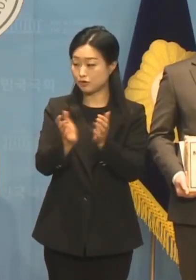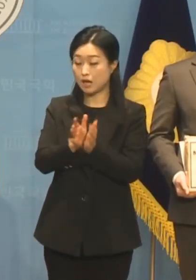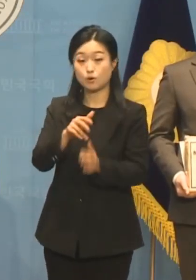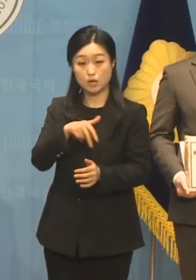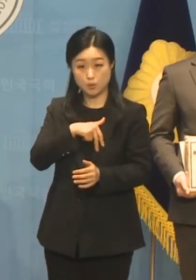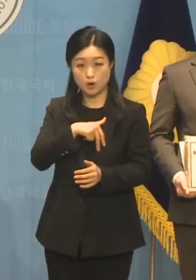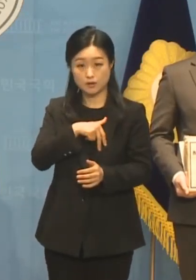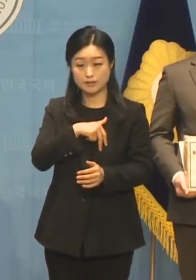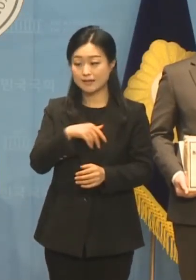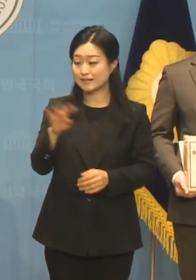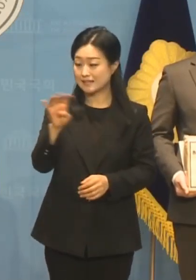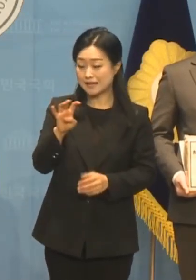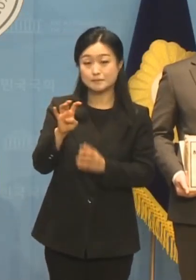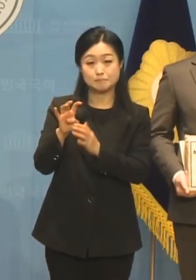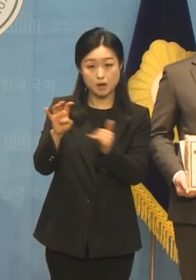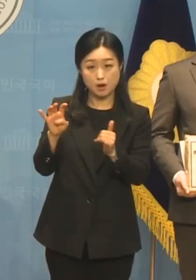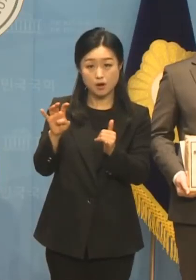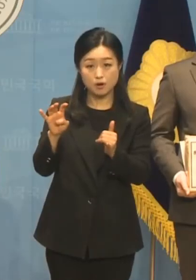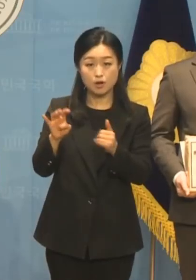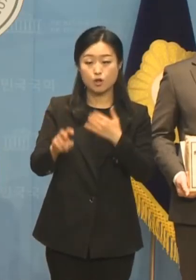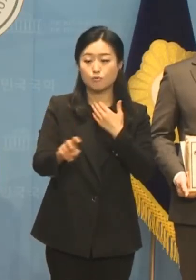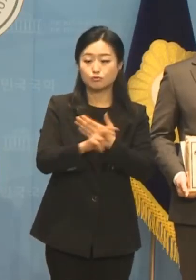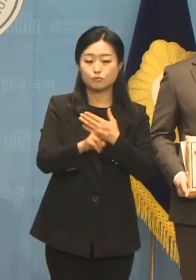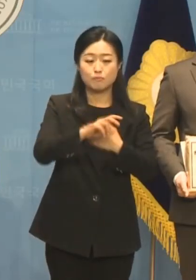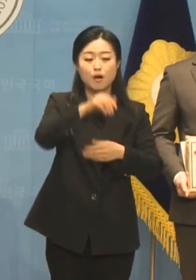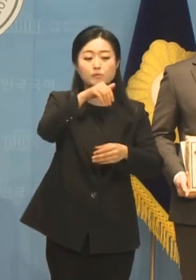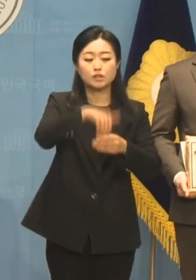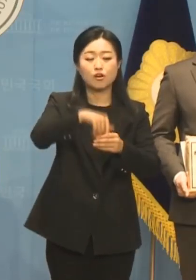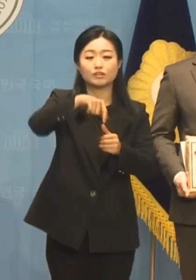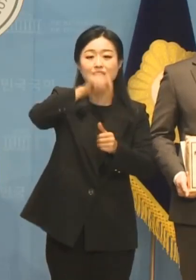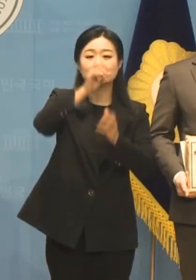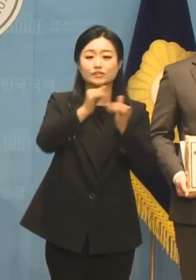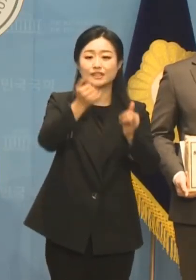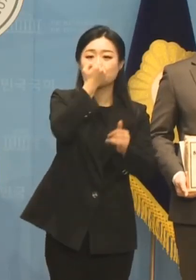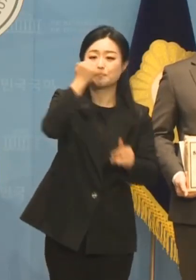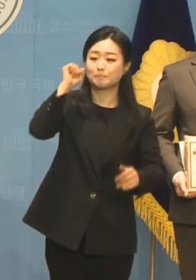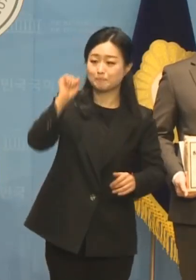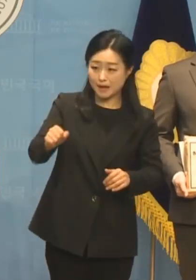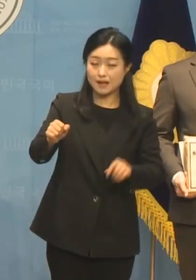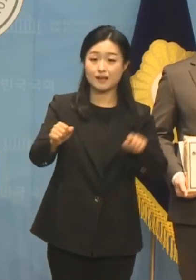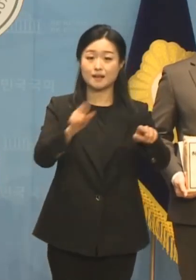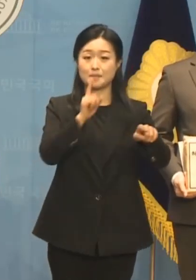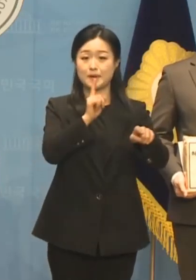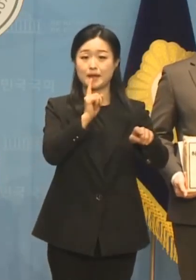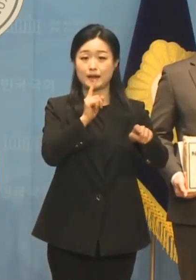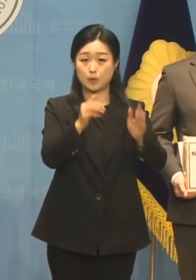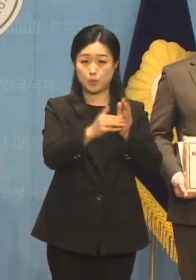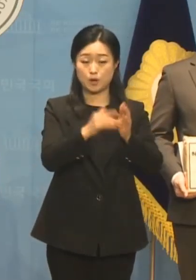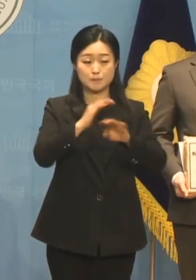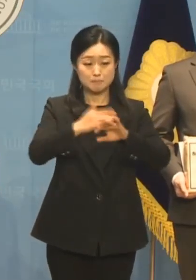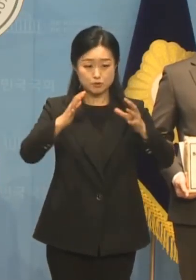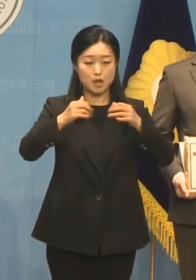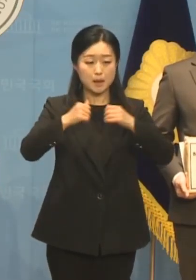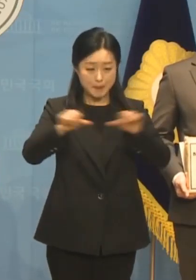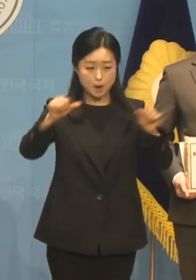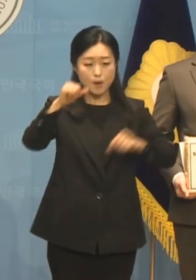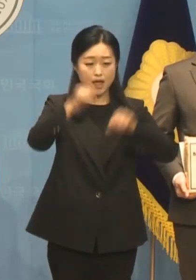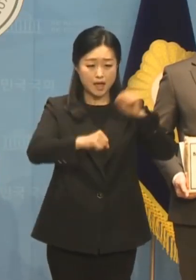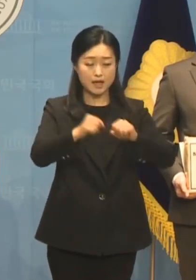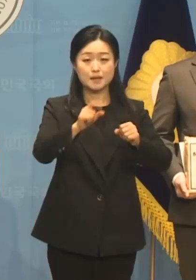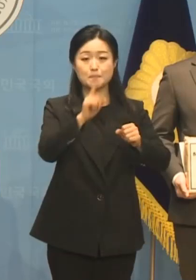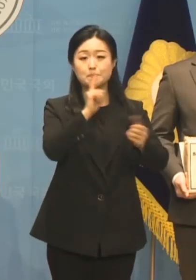국회의원 40여 명을 부정선거 당선자로 낙인 찍으며 민주주의를 파괴하는 행위를